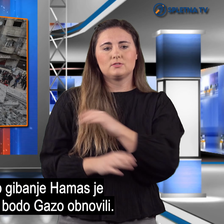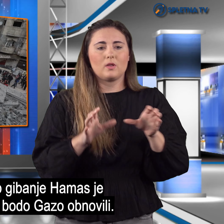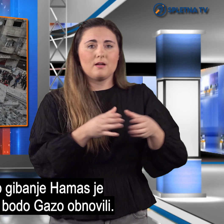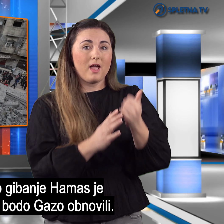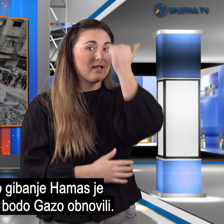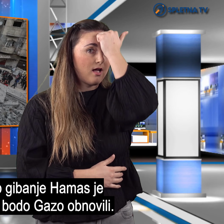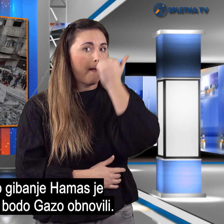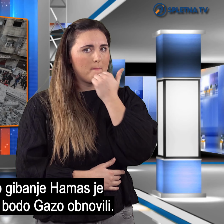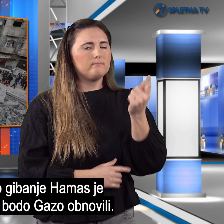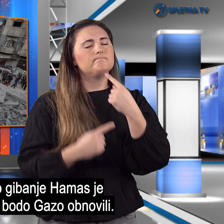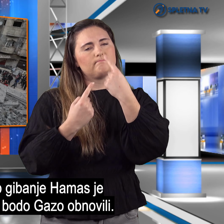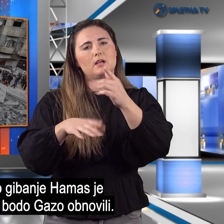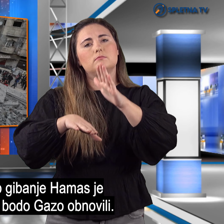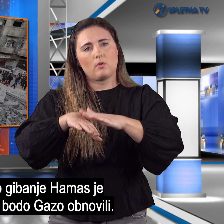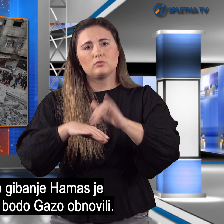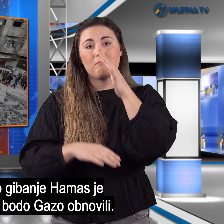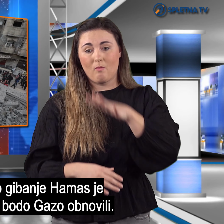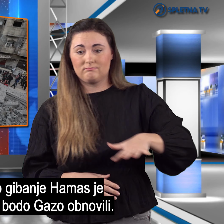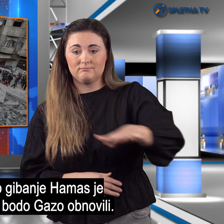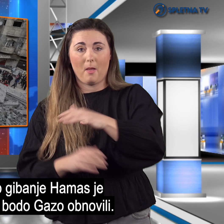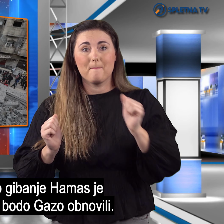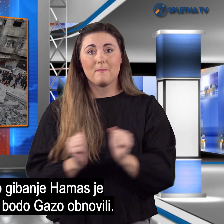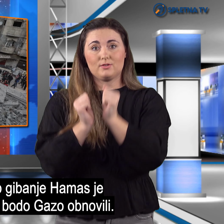Palestinsko gibanje Hamas je sporočilo, da bodo Gazo obnovili.